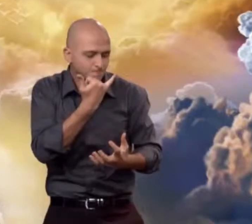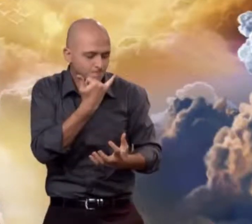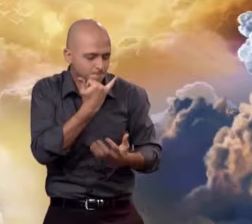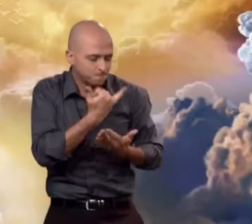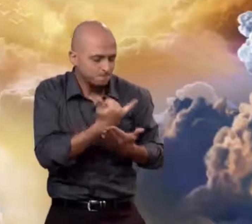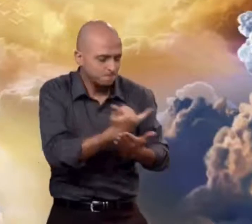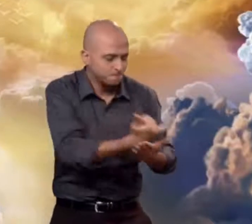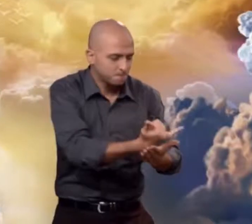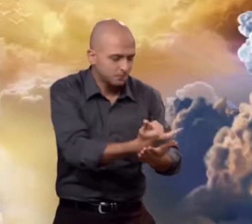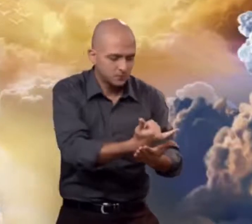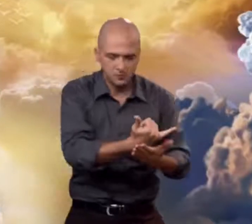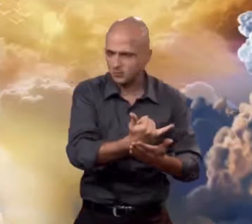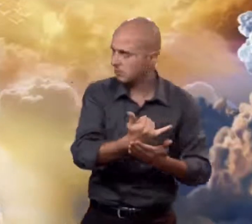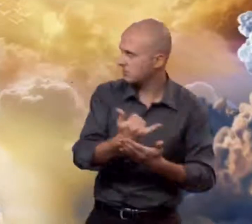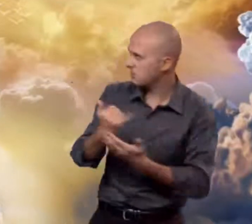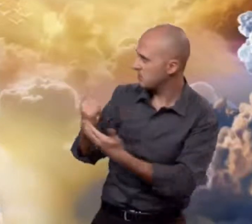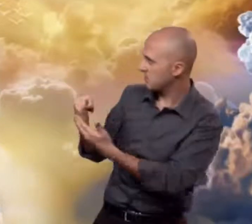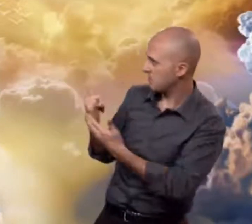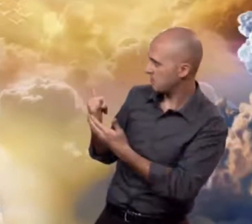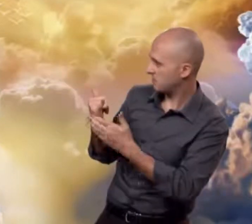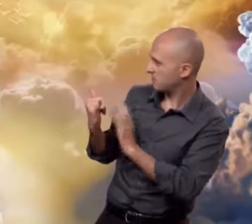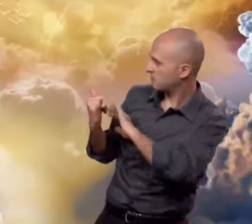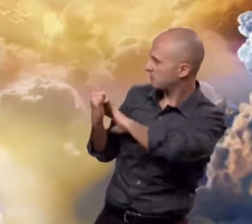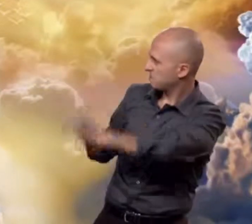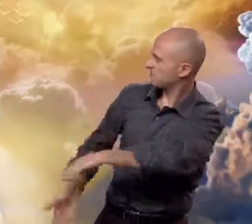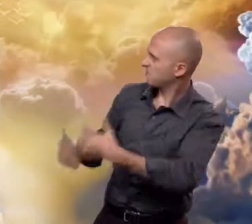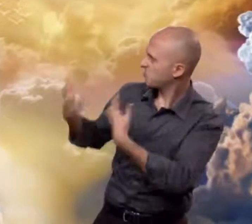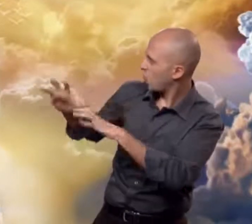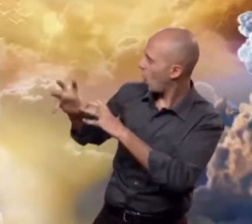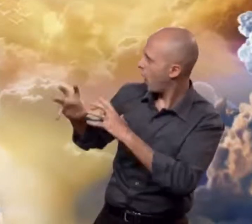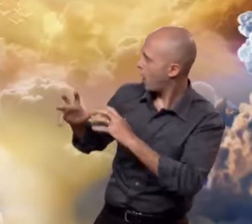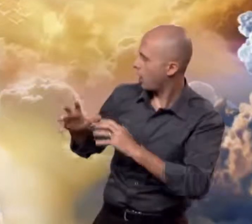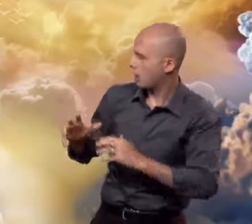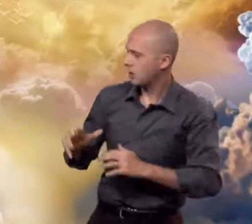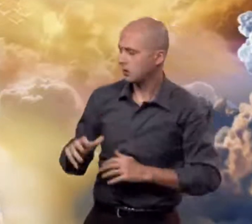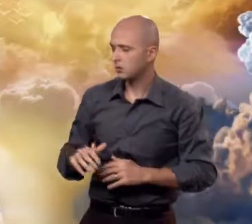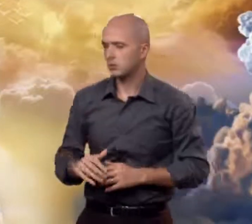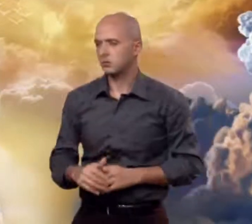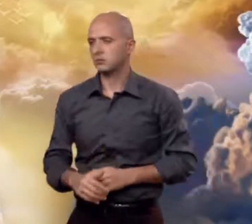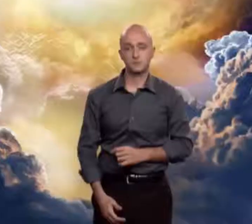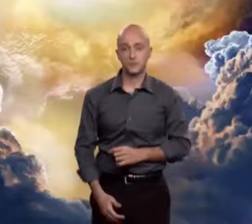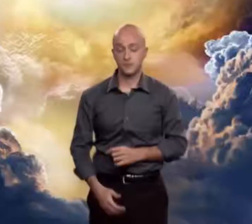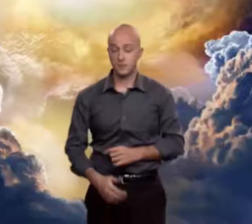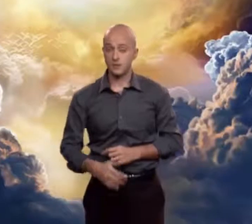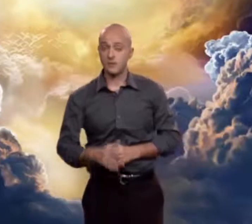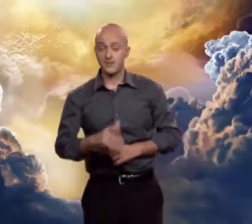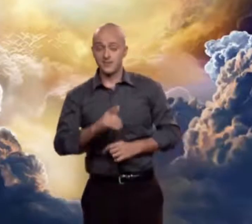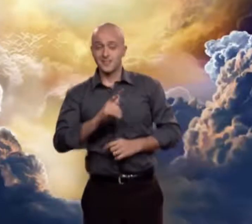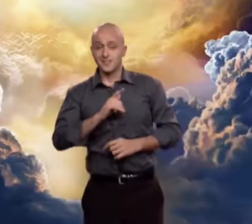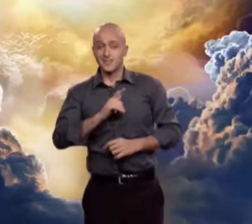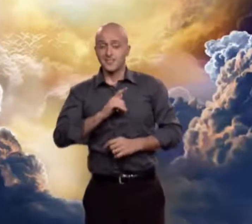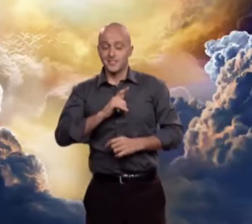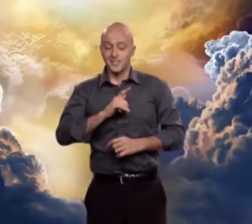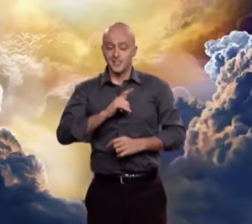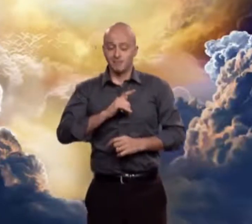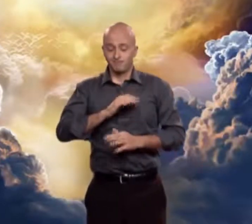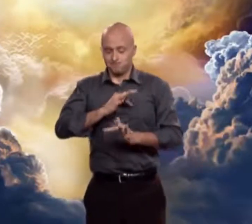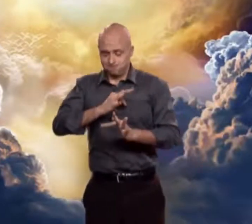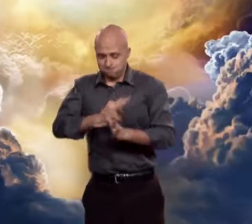convencê-lo de seu erro. O descontentamento nunca antes havia sido conhecido no céu. Inicialmente, nem o próprio